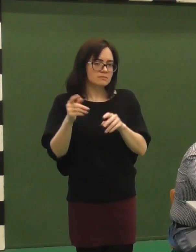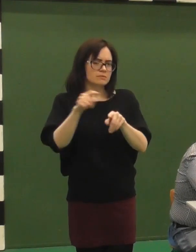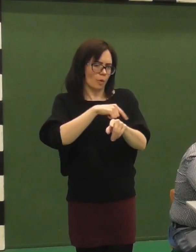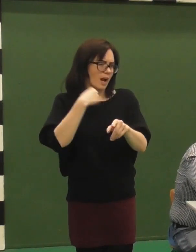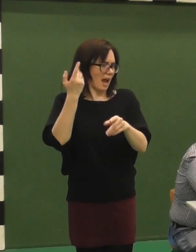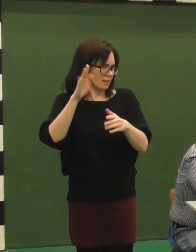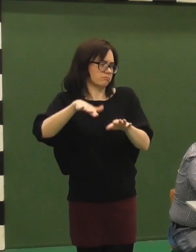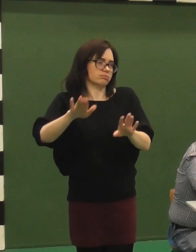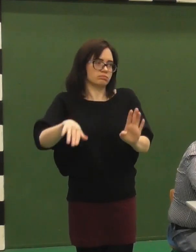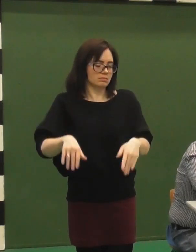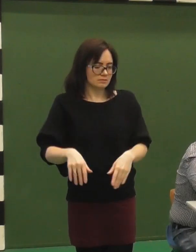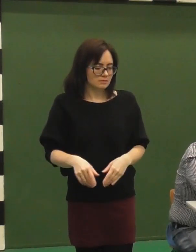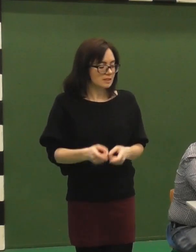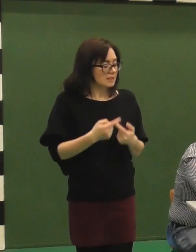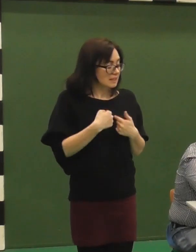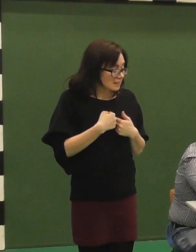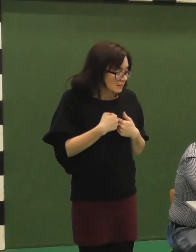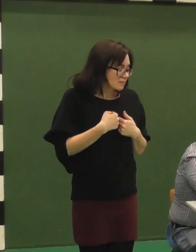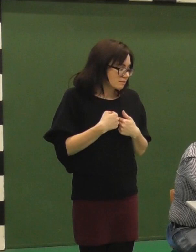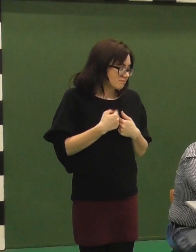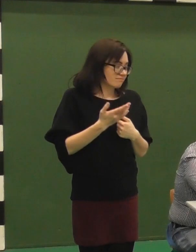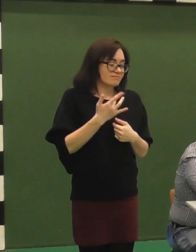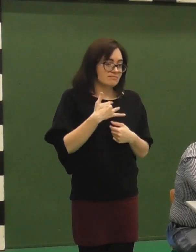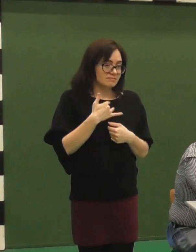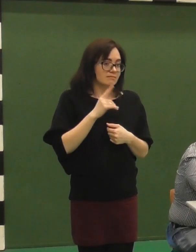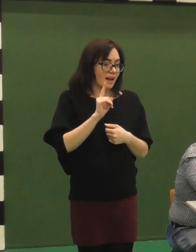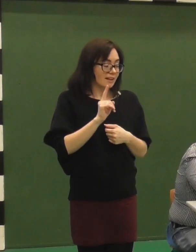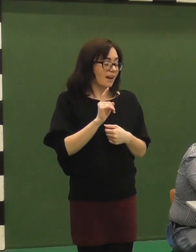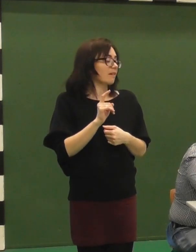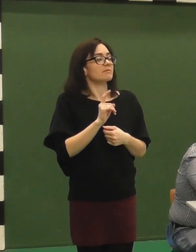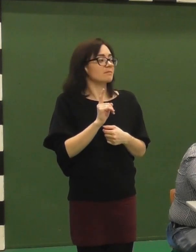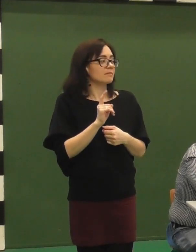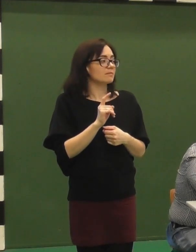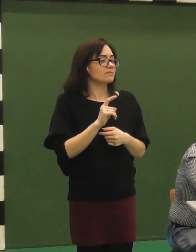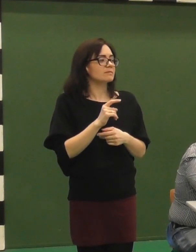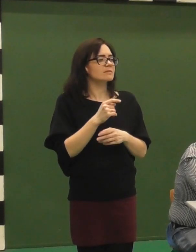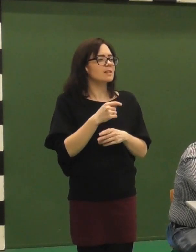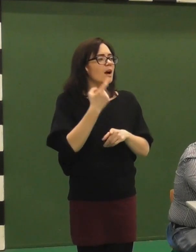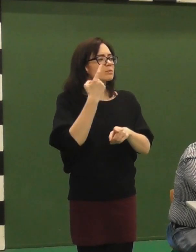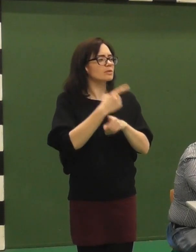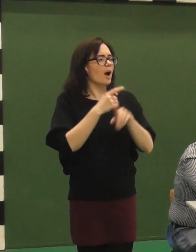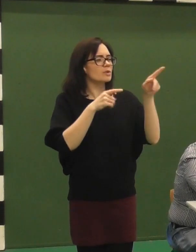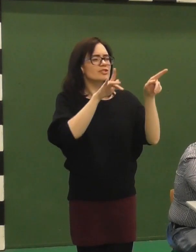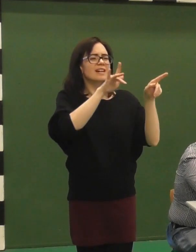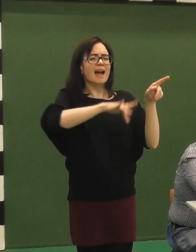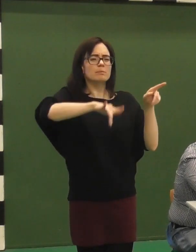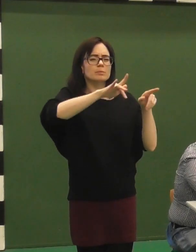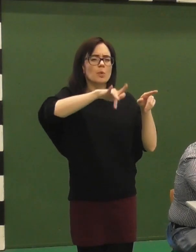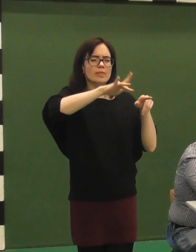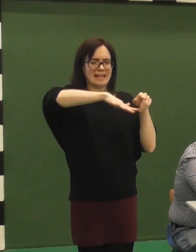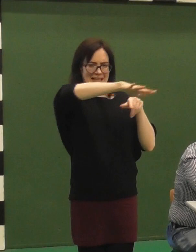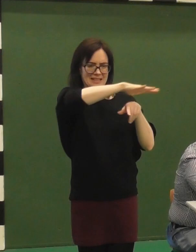Én viszont engem kiküldtek Budaörsi repülőtérre. Ez